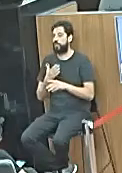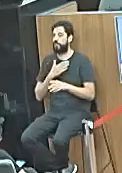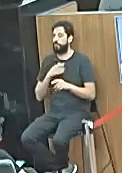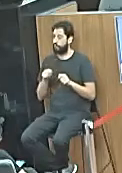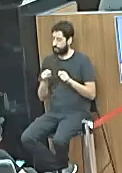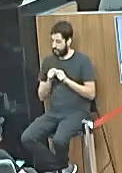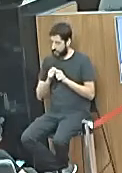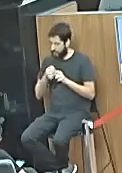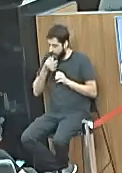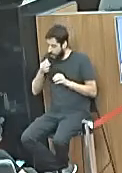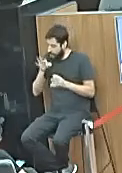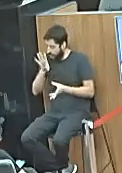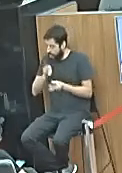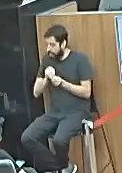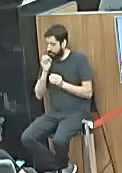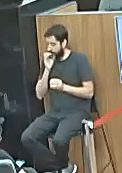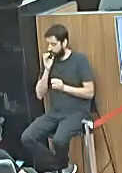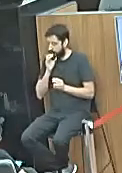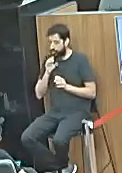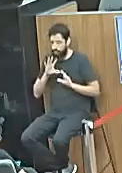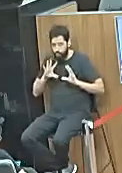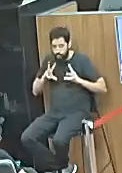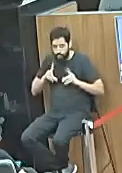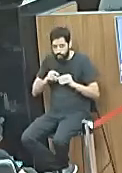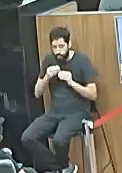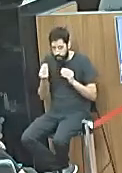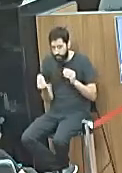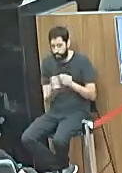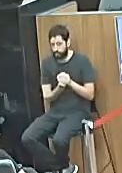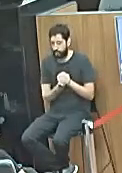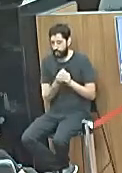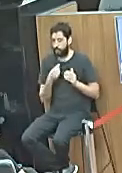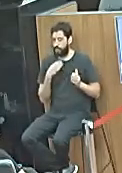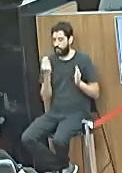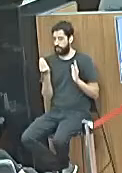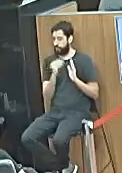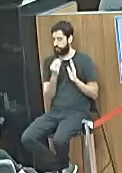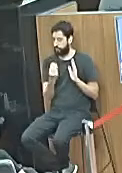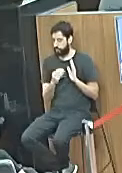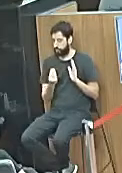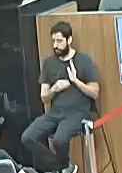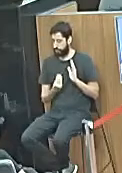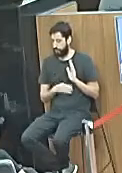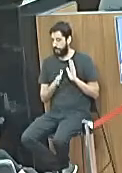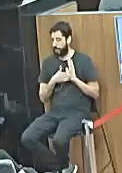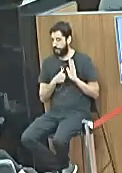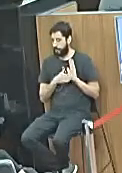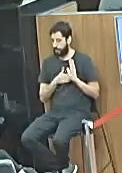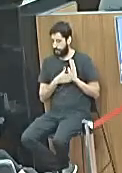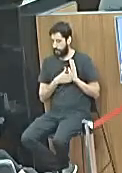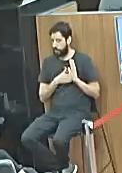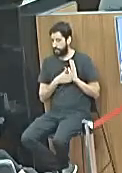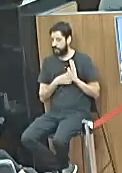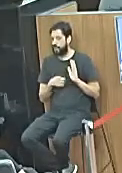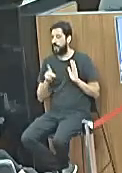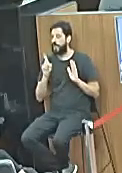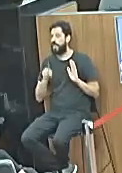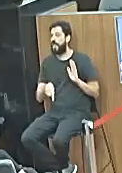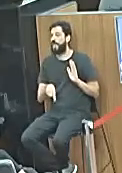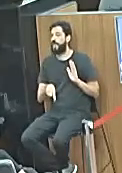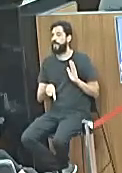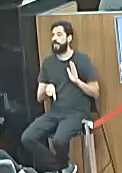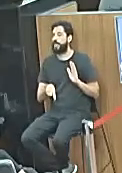um pequeno comentário todas as inclusões que foram colocadas como propostas de emenda do orçamento são oriundas de